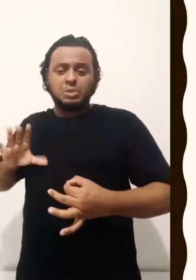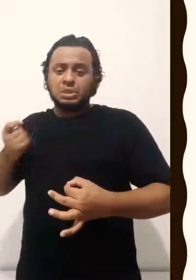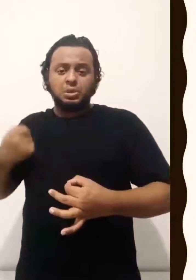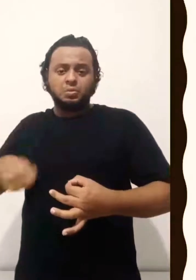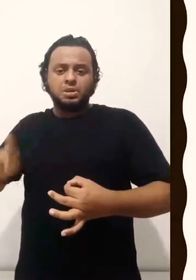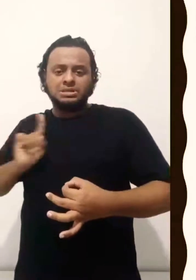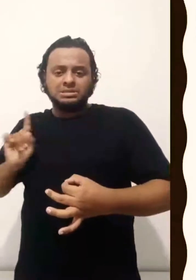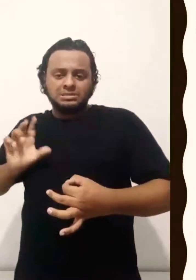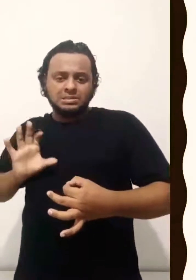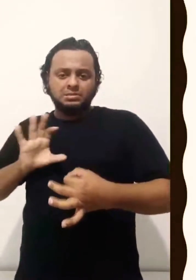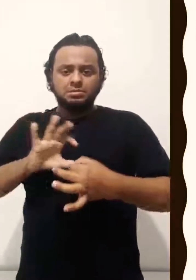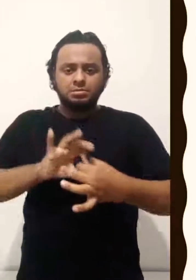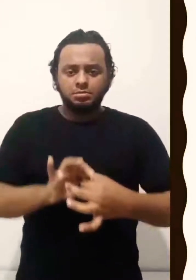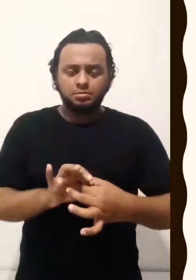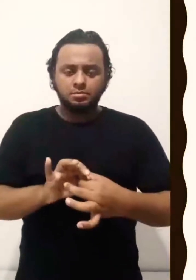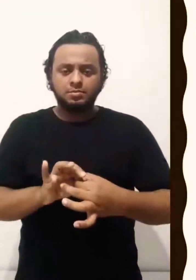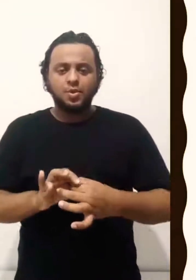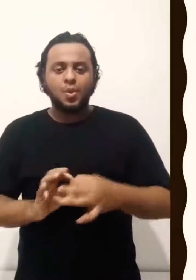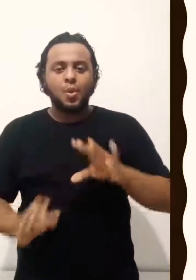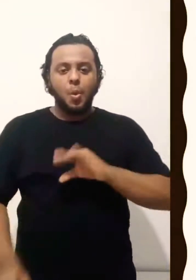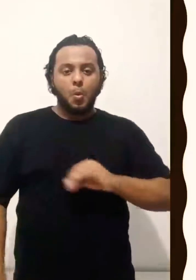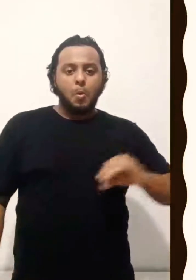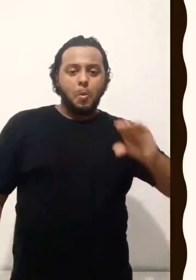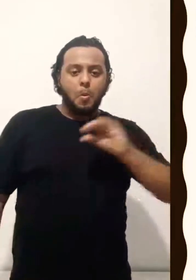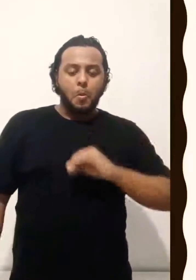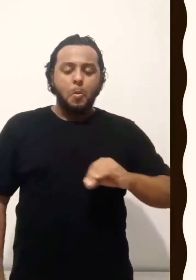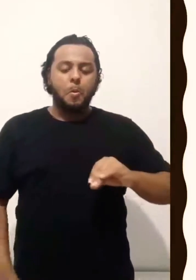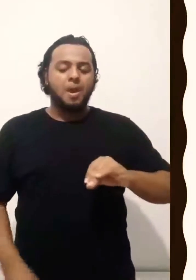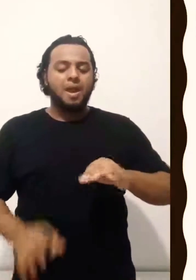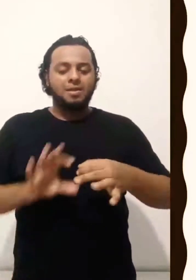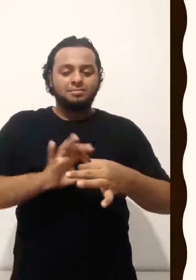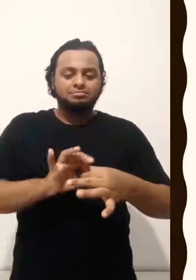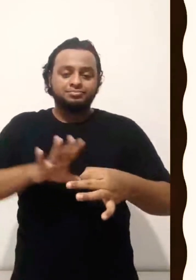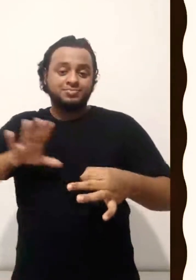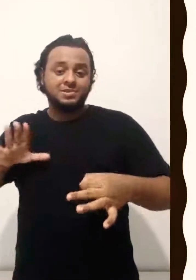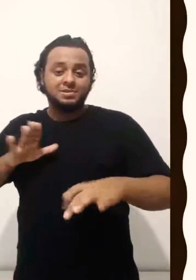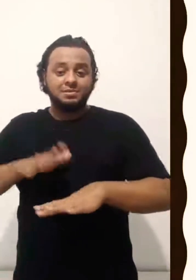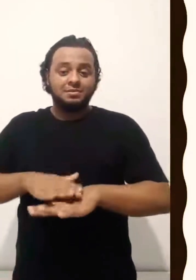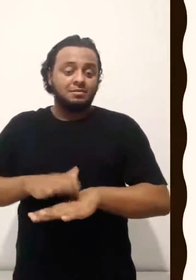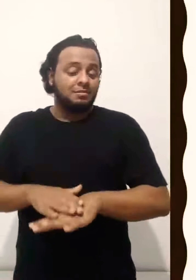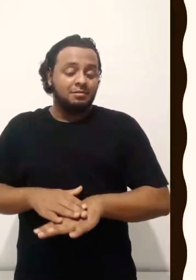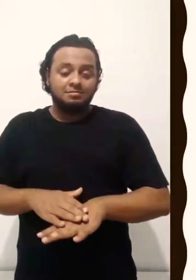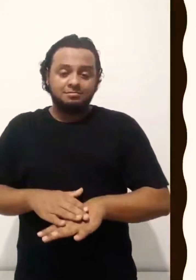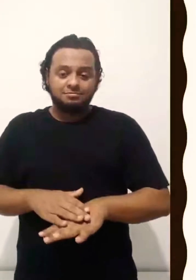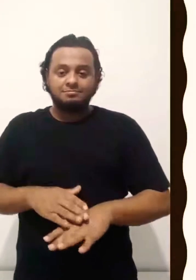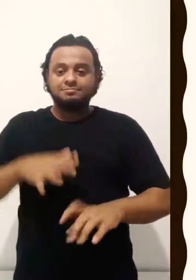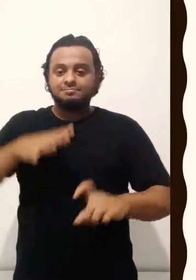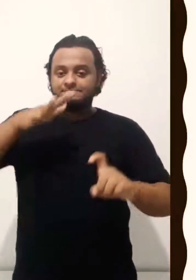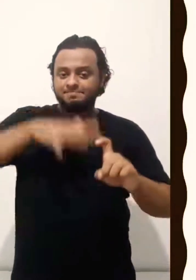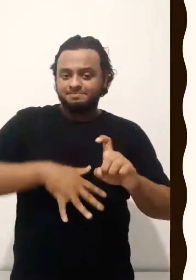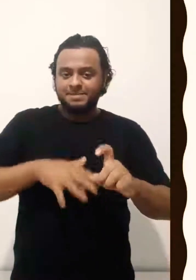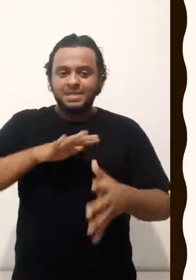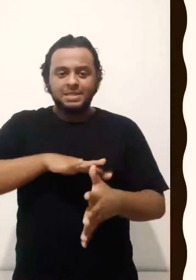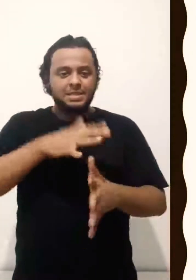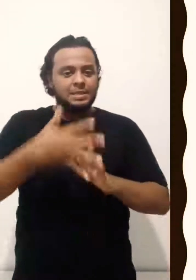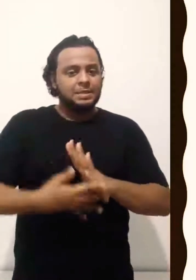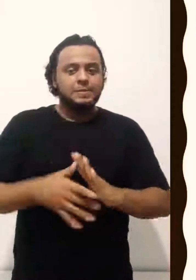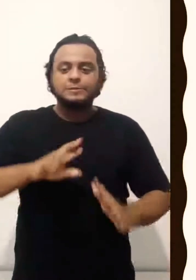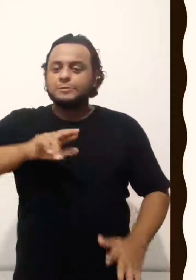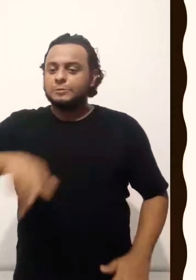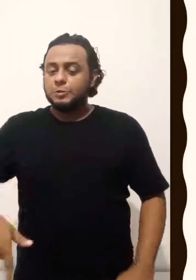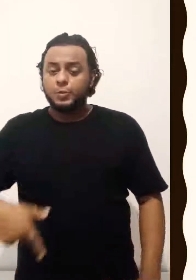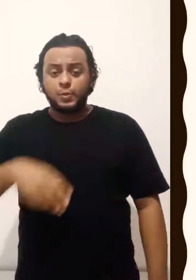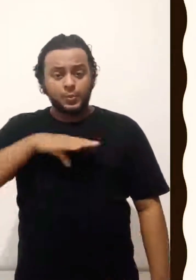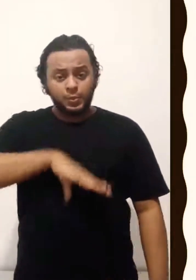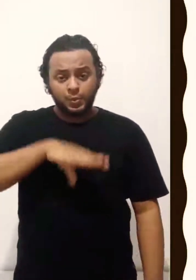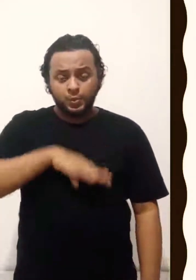não depende de uma língua oral. Ela é independente. Isso é um mito. A Libras não é um